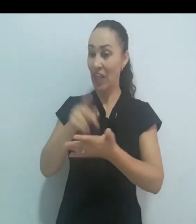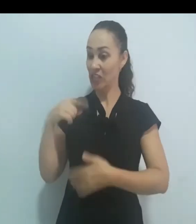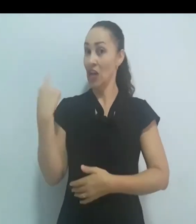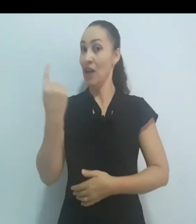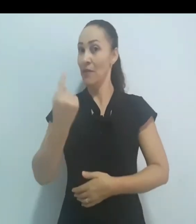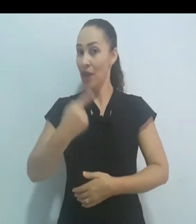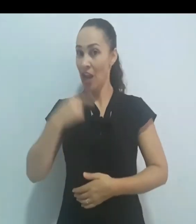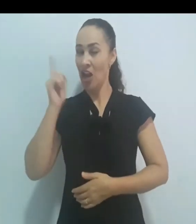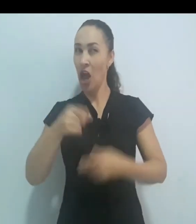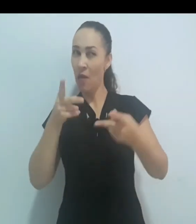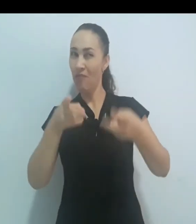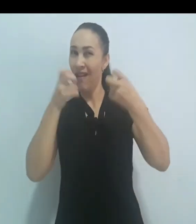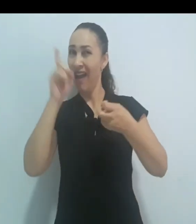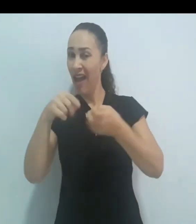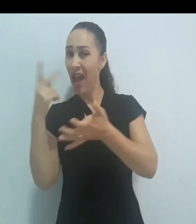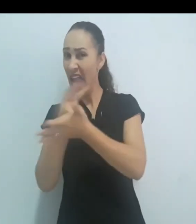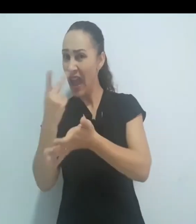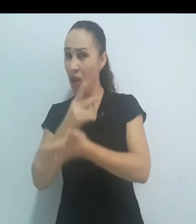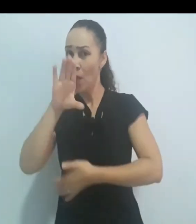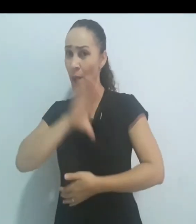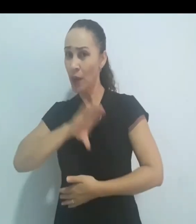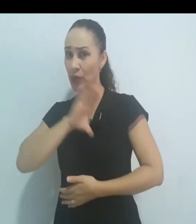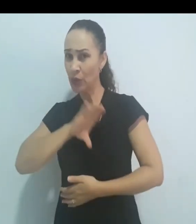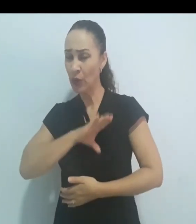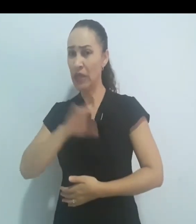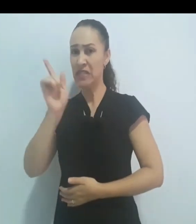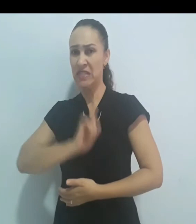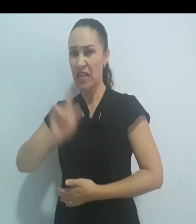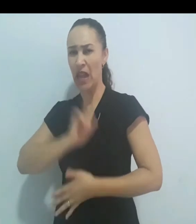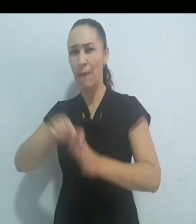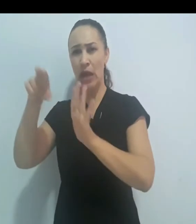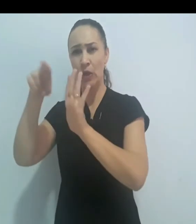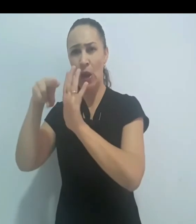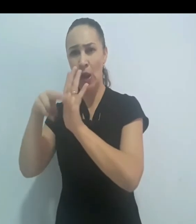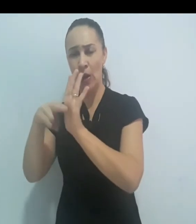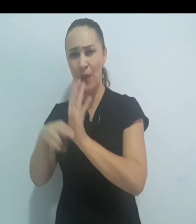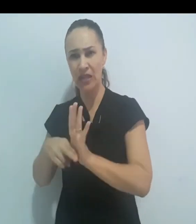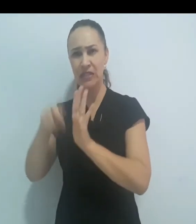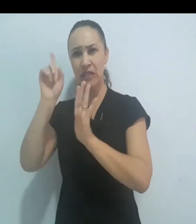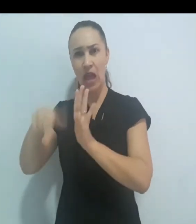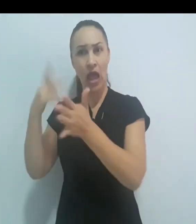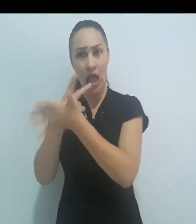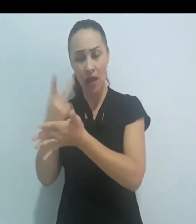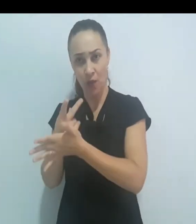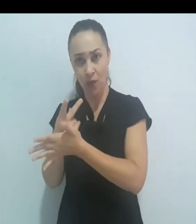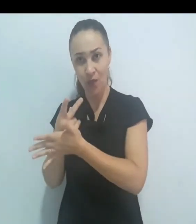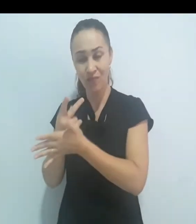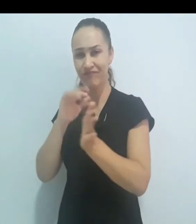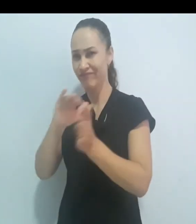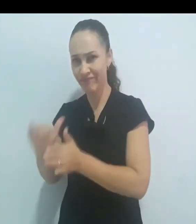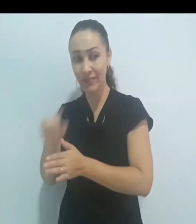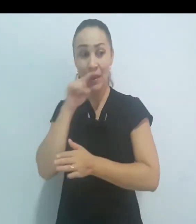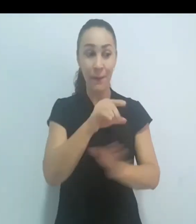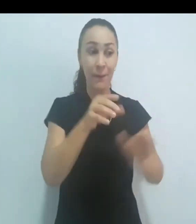Então, na verdade, aquilo que para nós, né, é considerado um erro de português, na gramática normativa é considerada